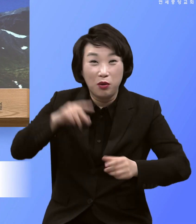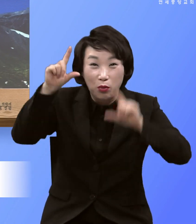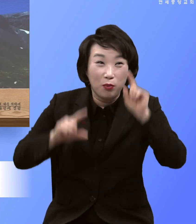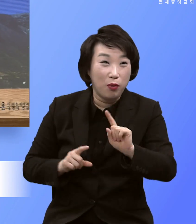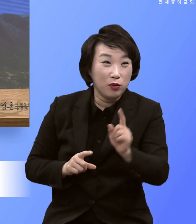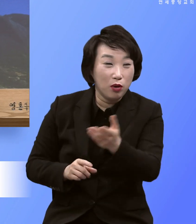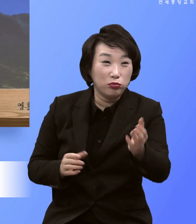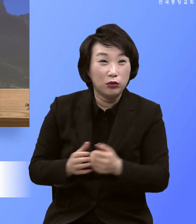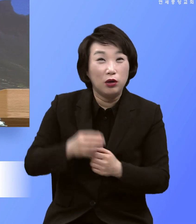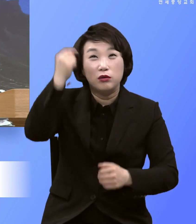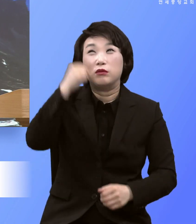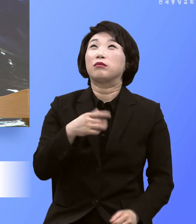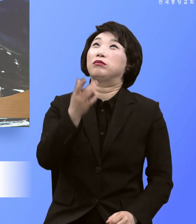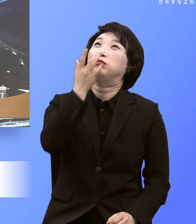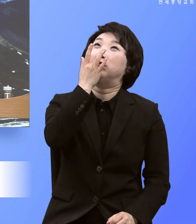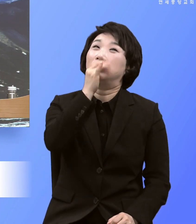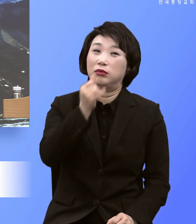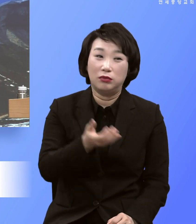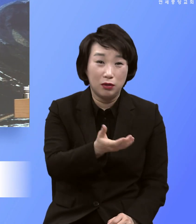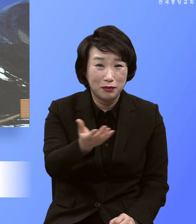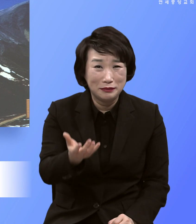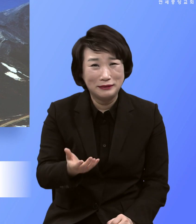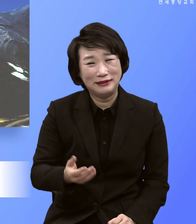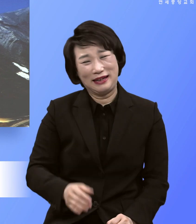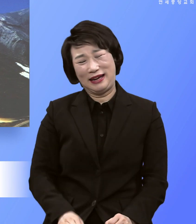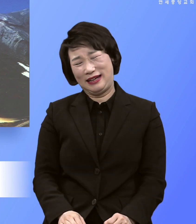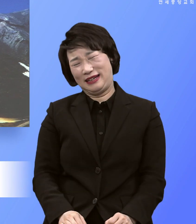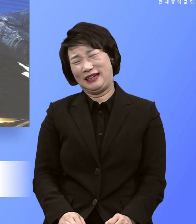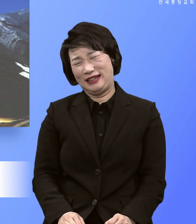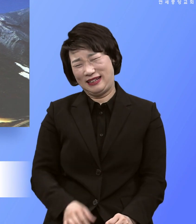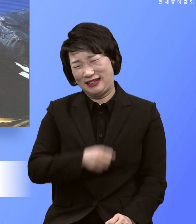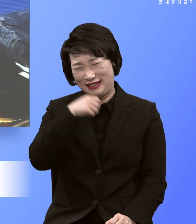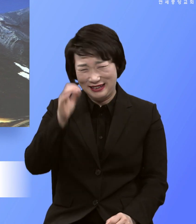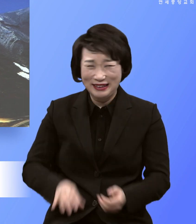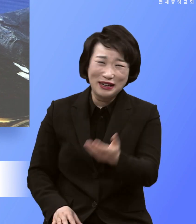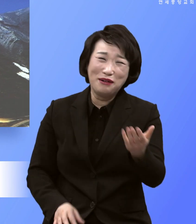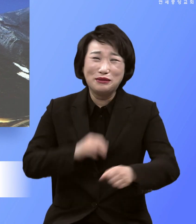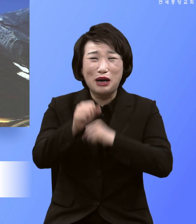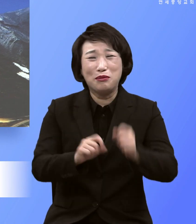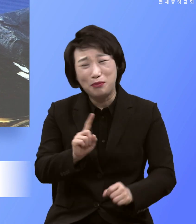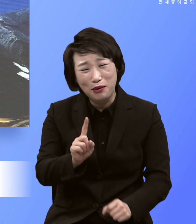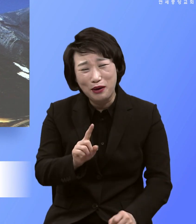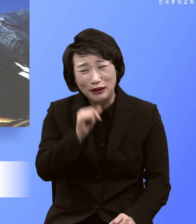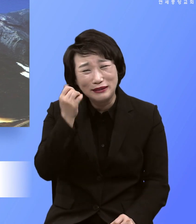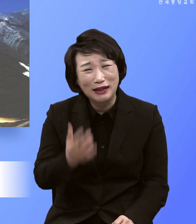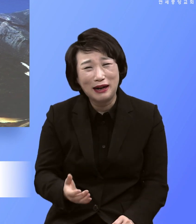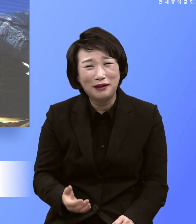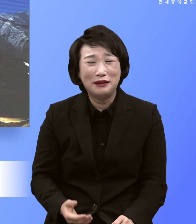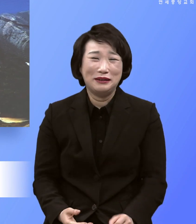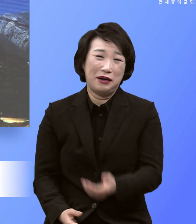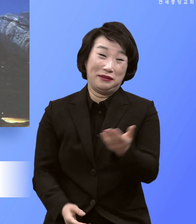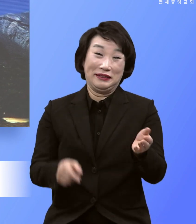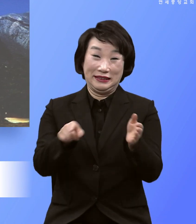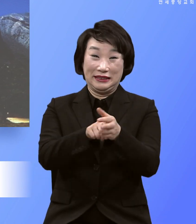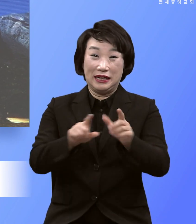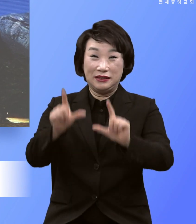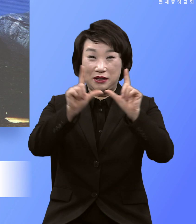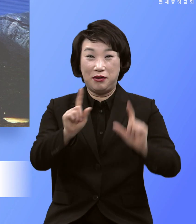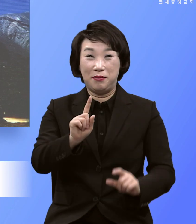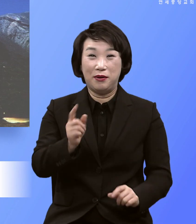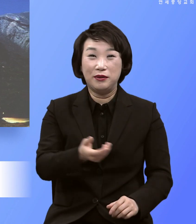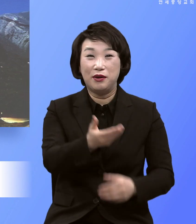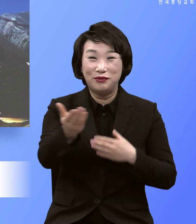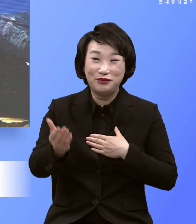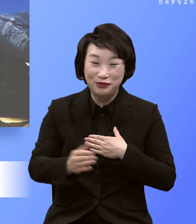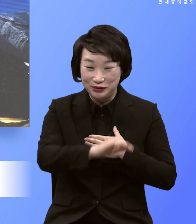아무런 감각이 없어. 그러니 무슨 여러분에게 자유가 있겠소. 그래서 신앙생활은